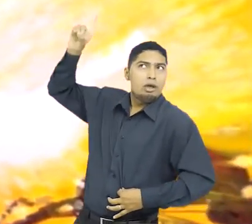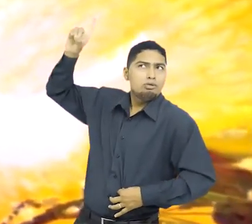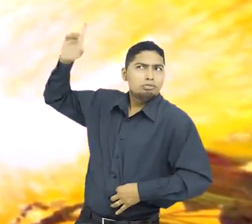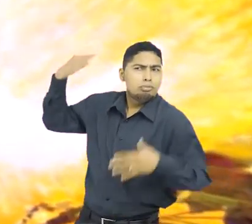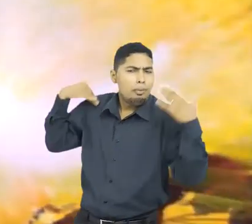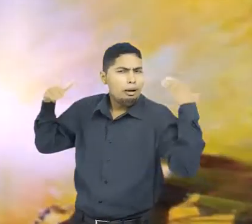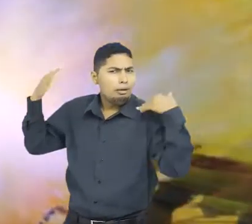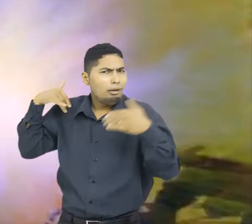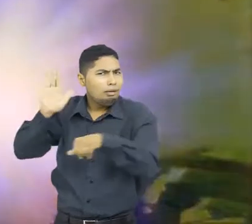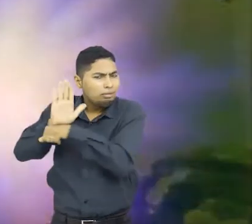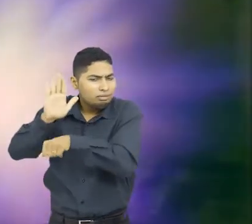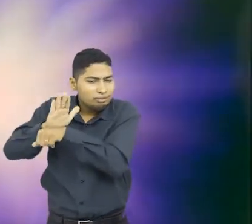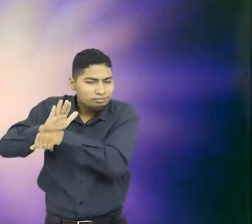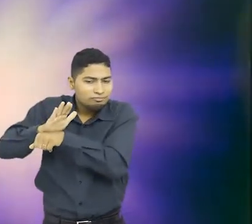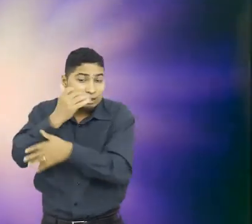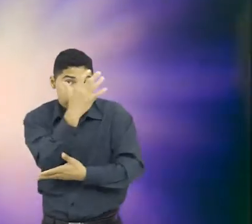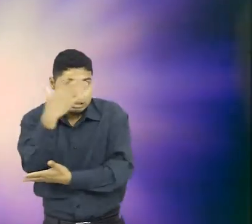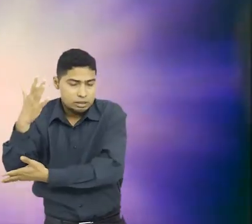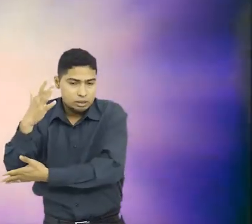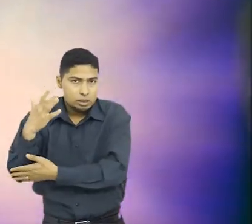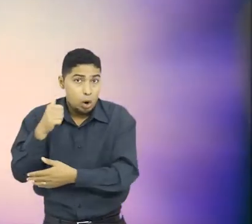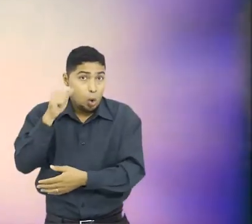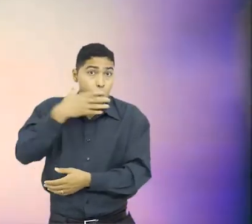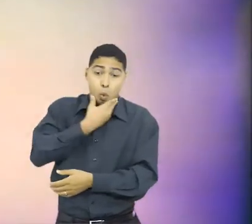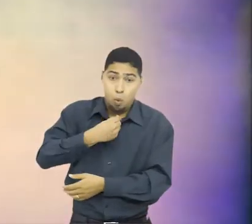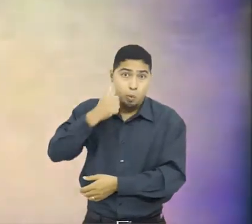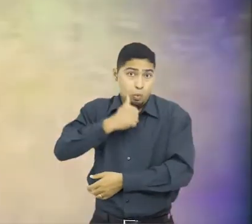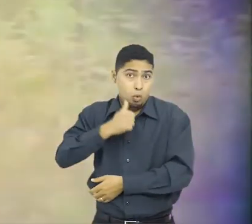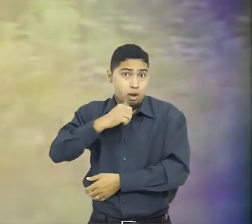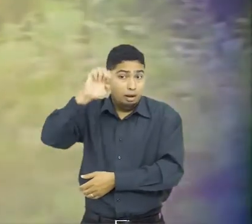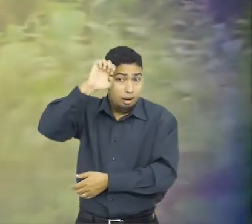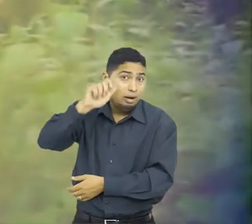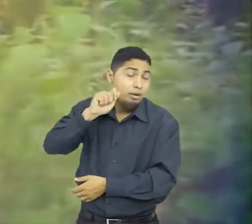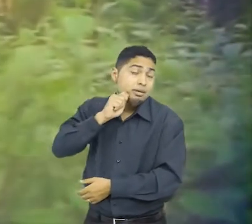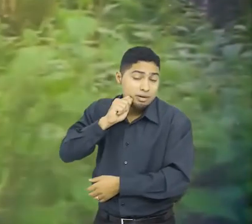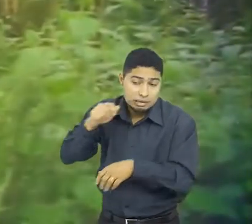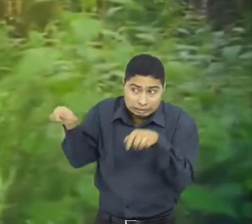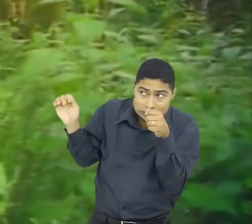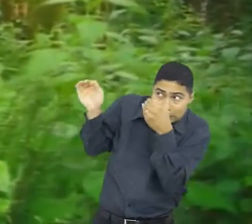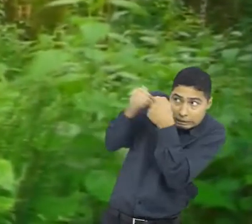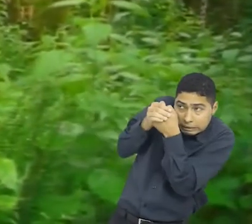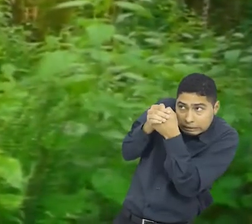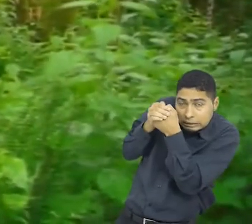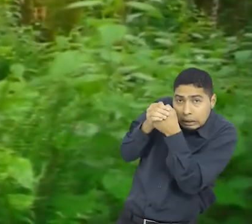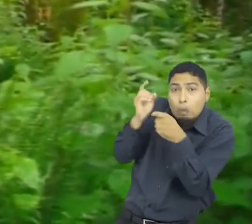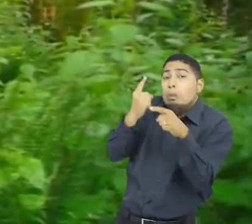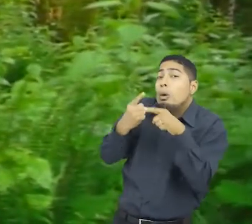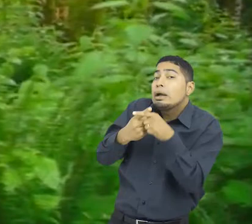no frescor da tarde, Adão e Eva esconderam-se. Eles haviam morrido espiritualmente e não